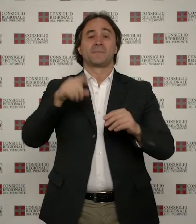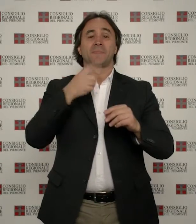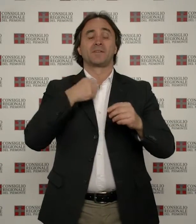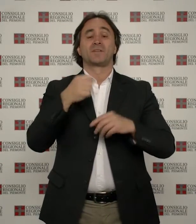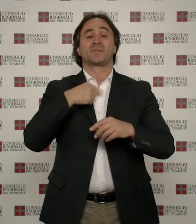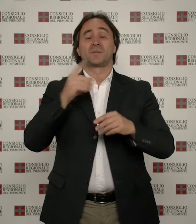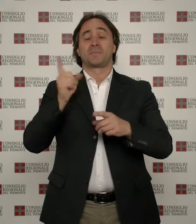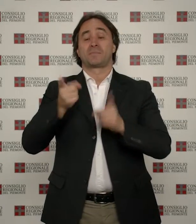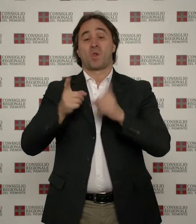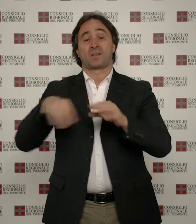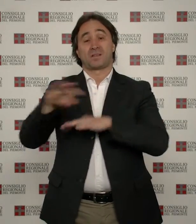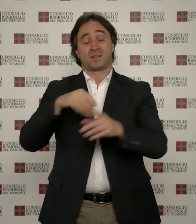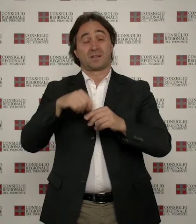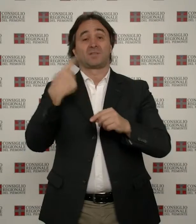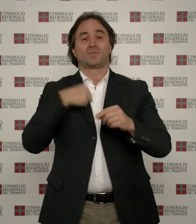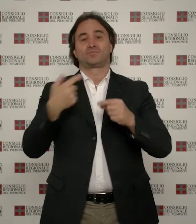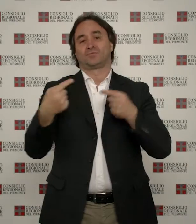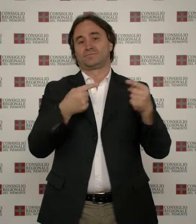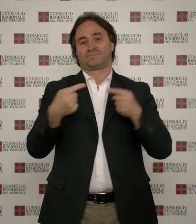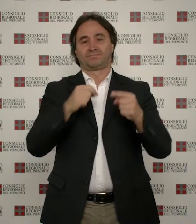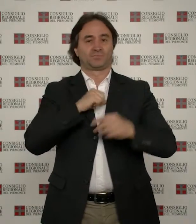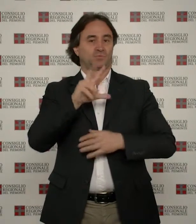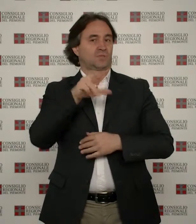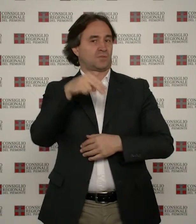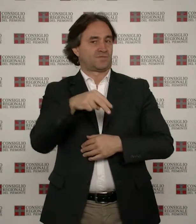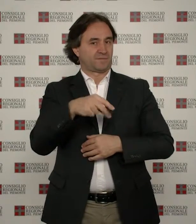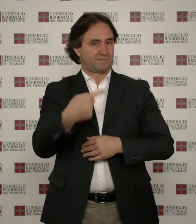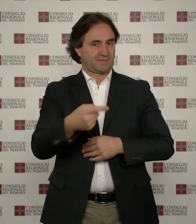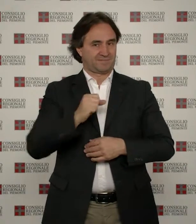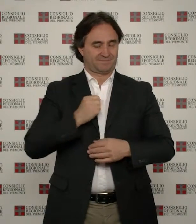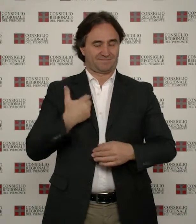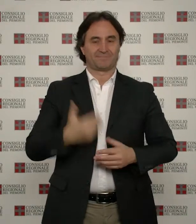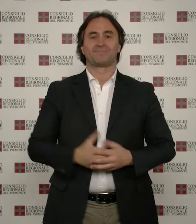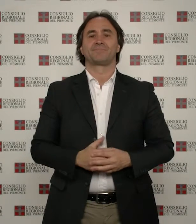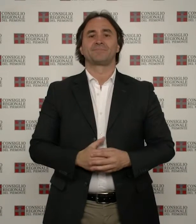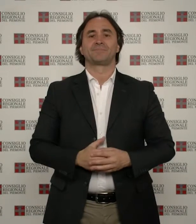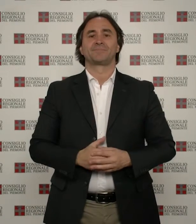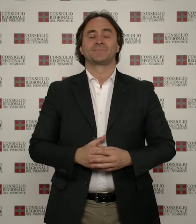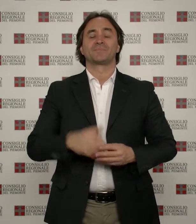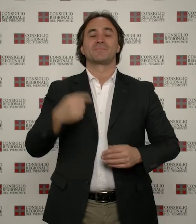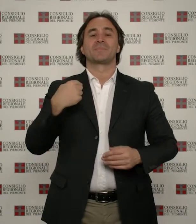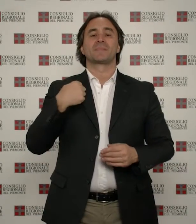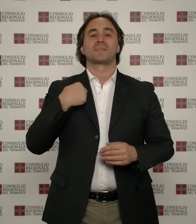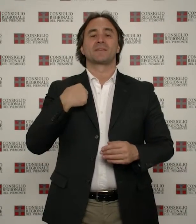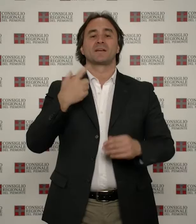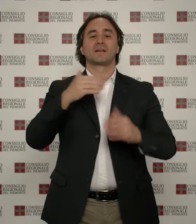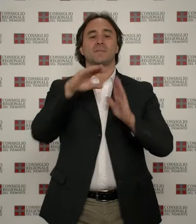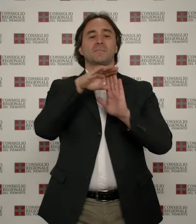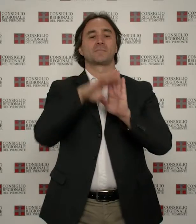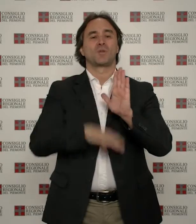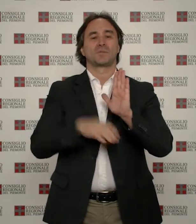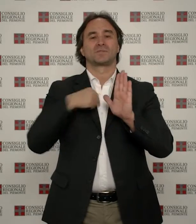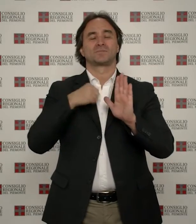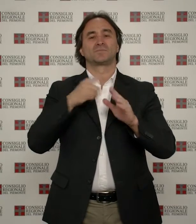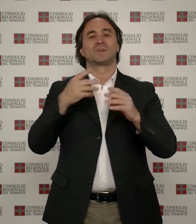politiche presenti in aula nella seduta del 3 novembre. Il Consiglio regionale ha approvato a maggioranza il piano sulla programmazione